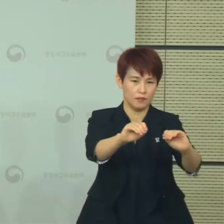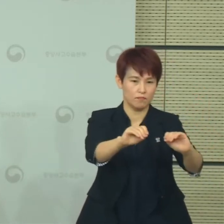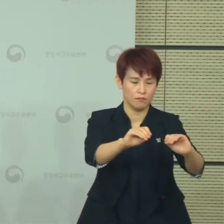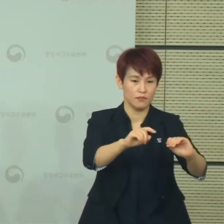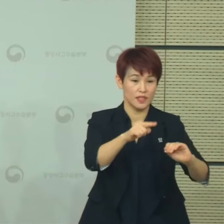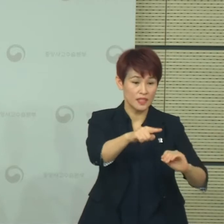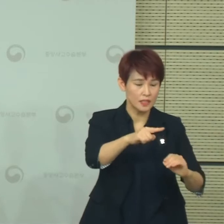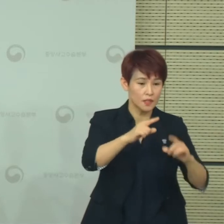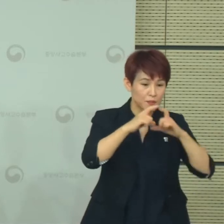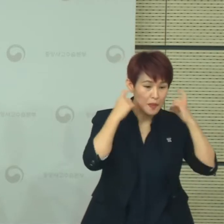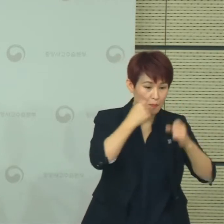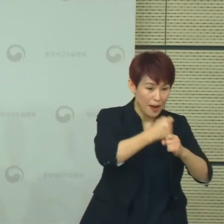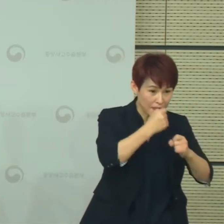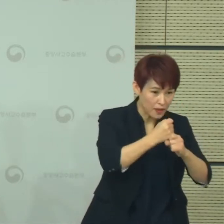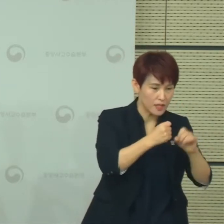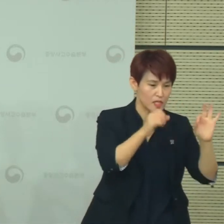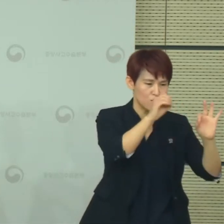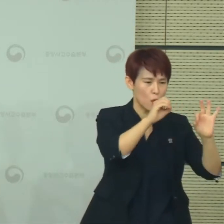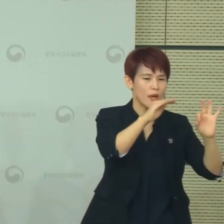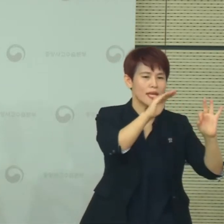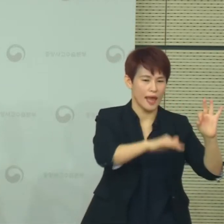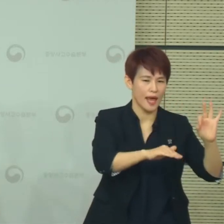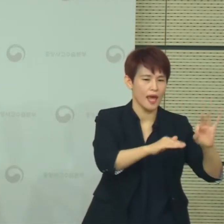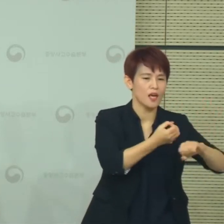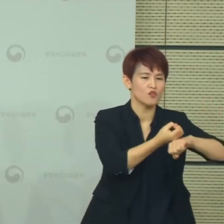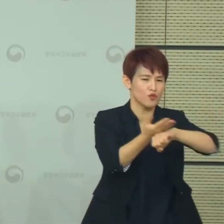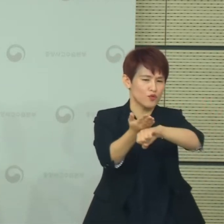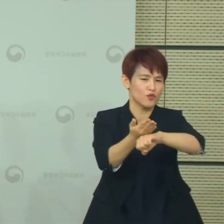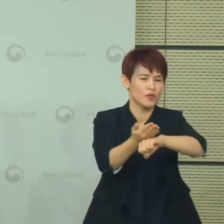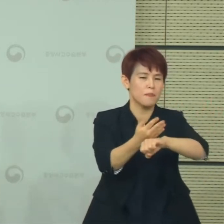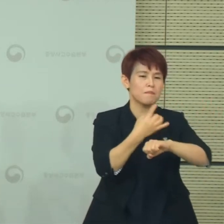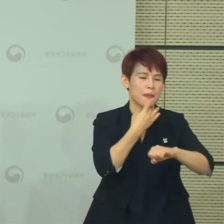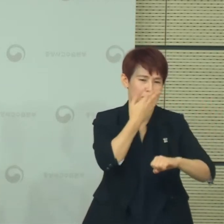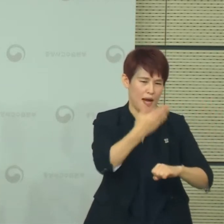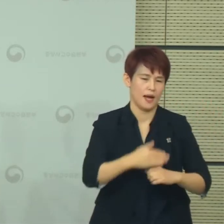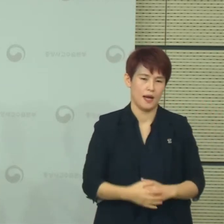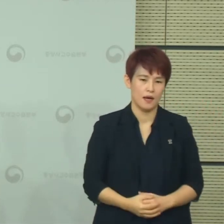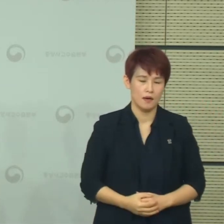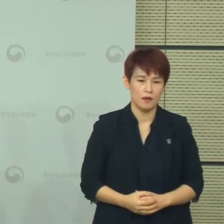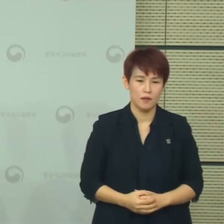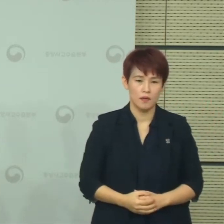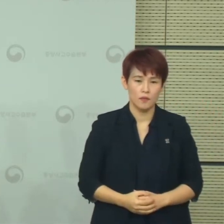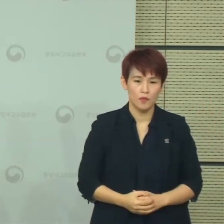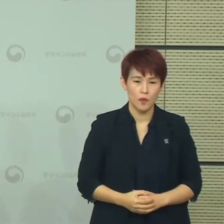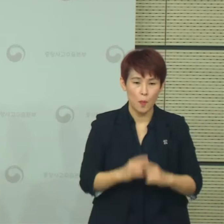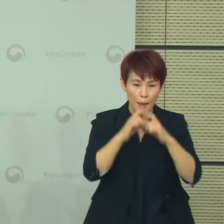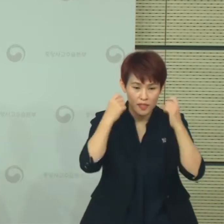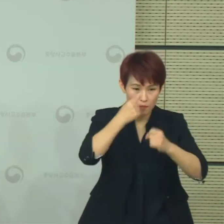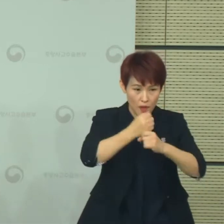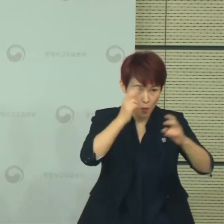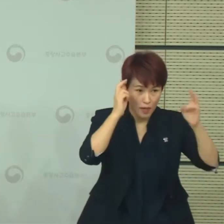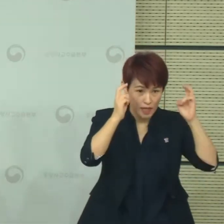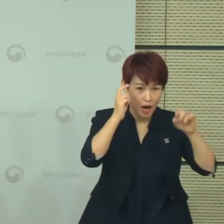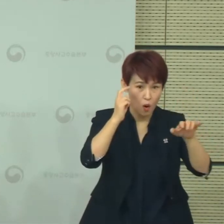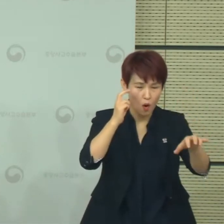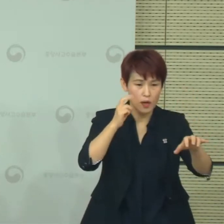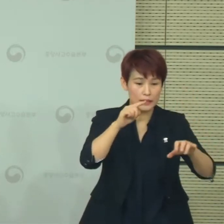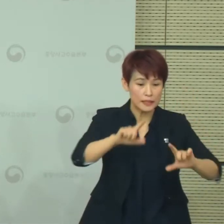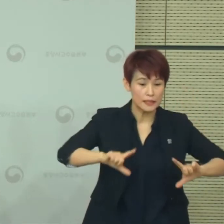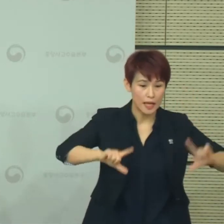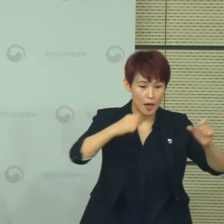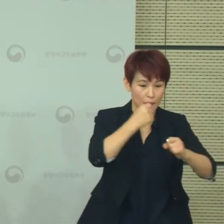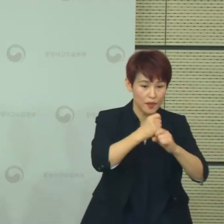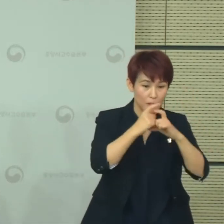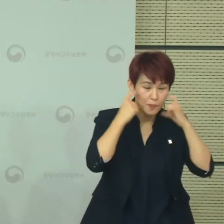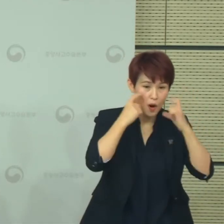당일 생산량의 10% 이내로 수출이 제한됩니다. 또한 마스크 생산업자는 당일